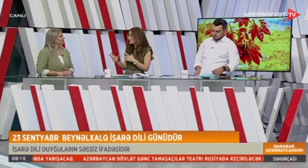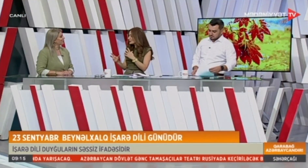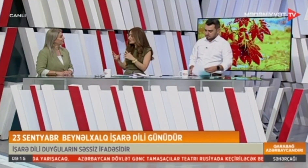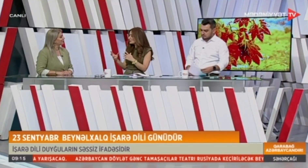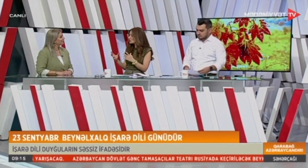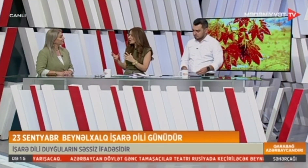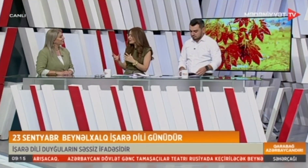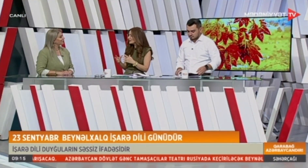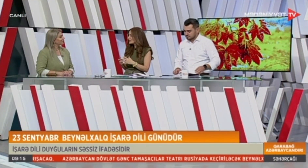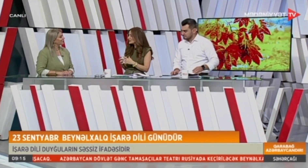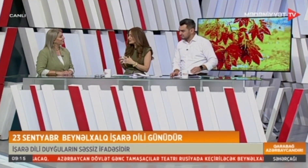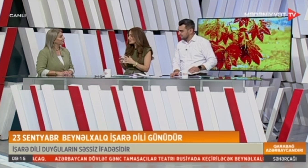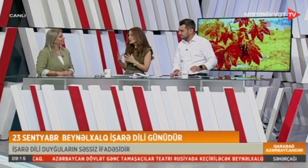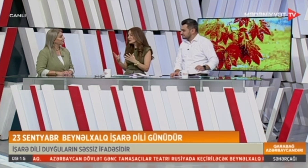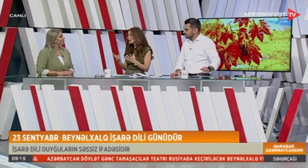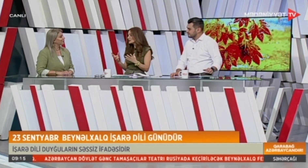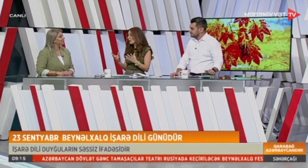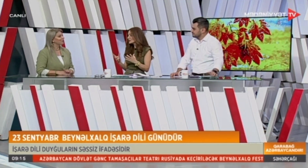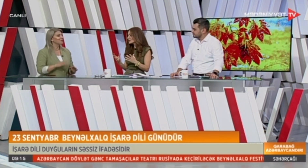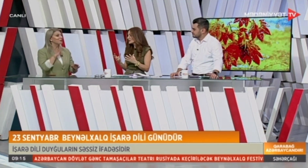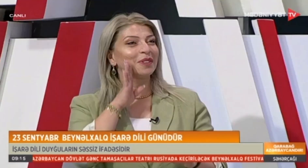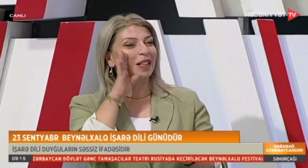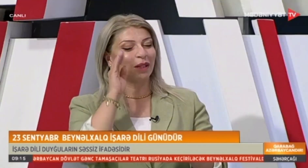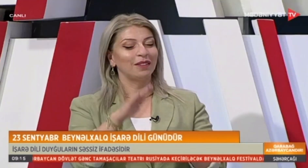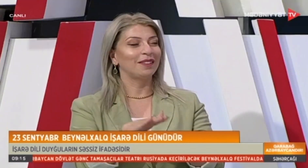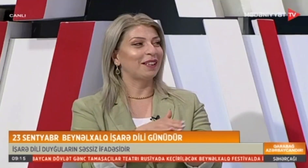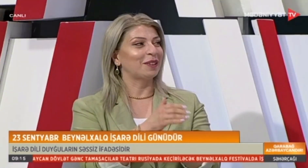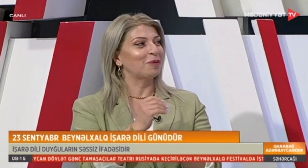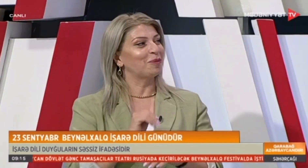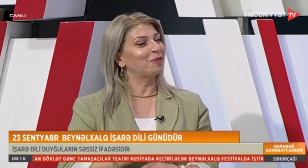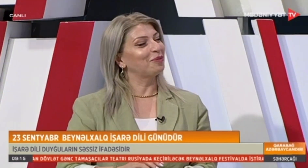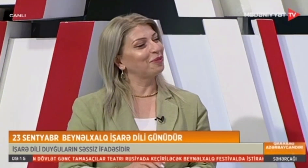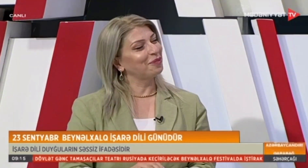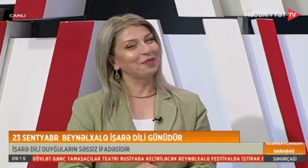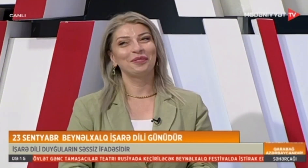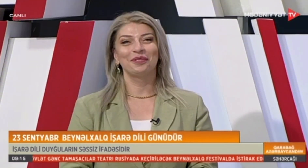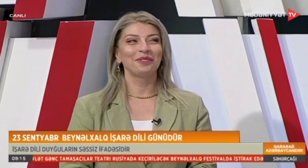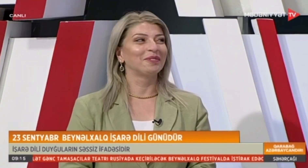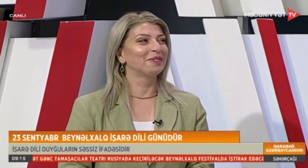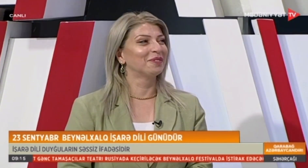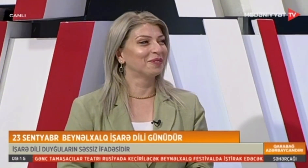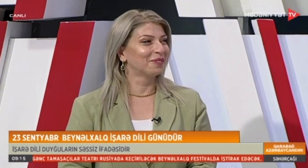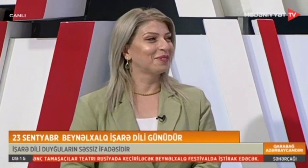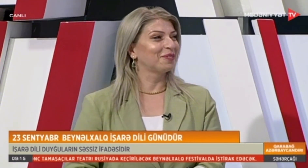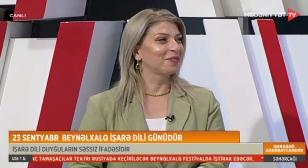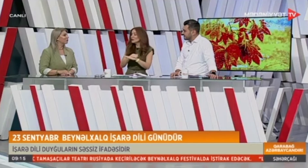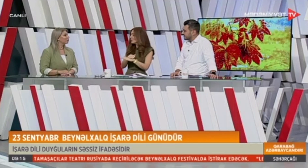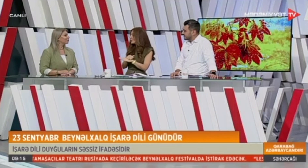bizə bir işarətlə deyəsiniz, necə deyilir sabahınız xeyir? Sabahınız xeyir. Kənan, sabahın xeyir. Nə maraqlı,